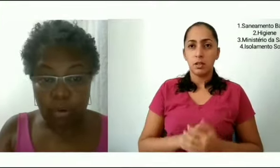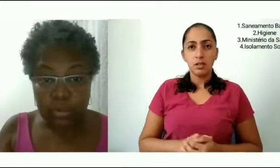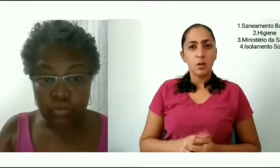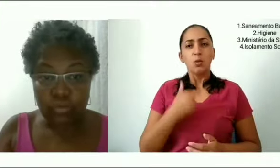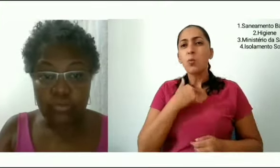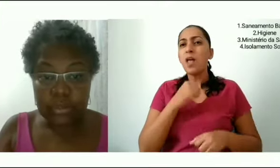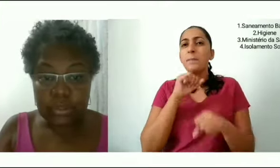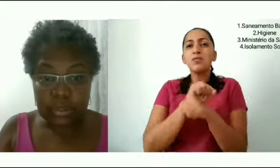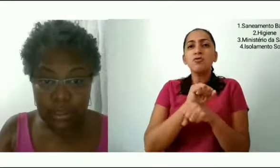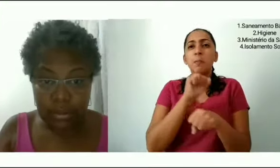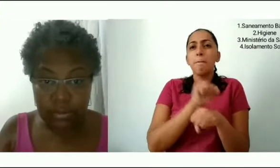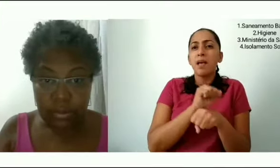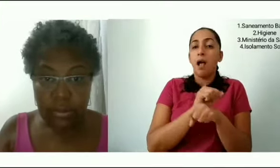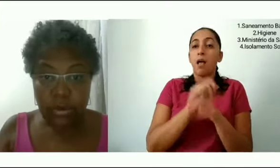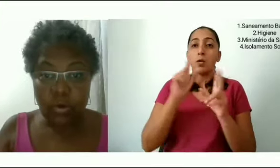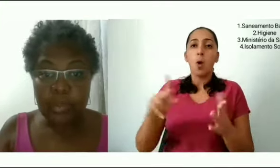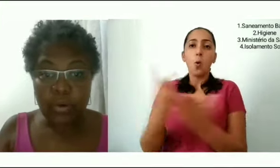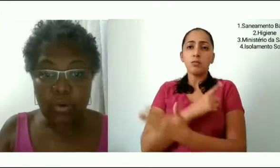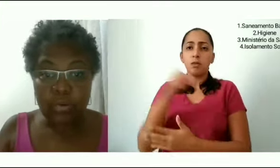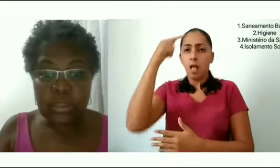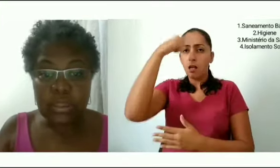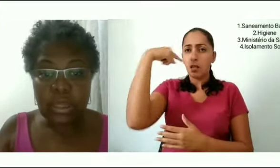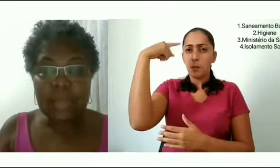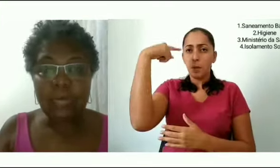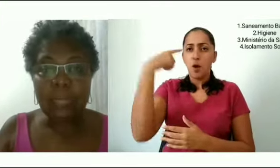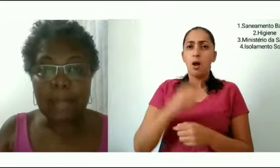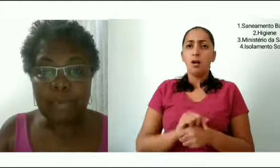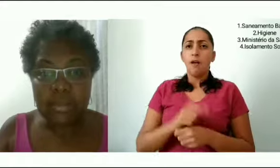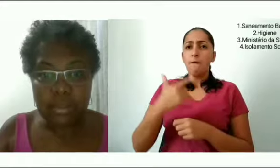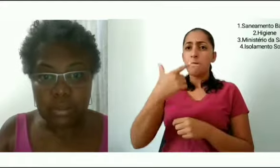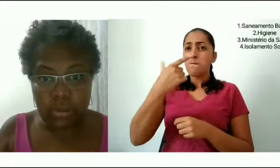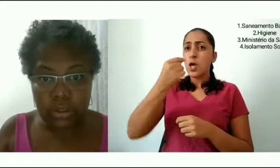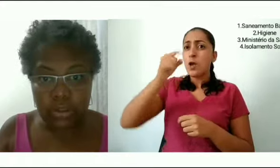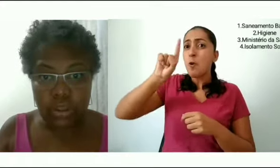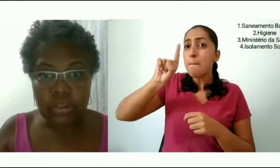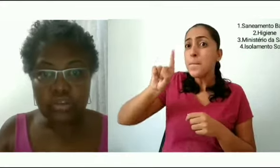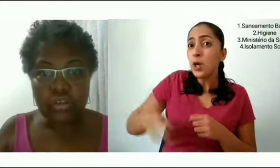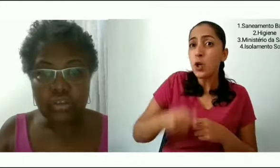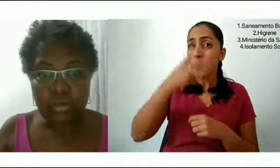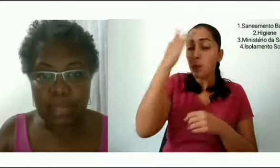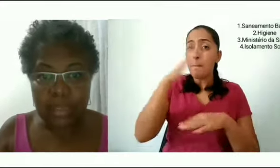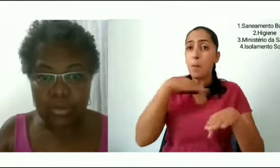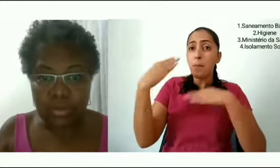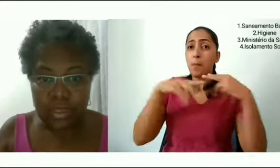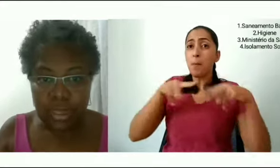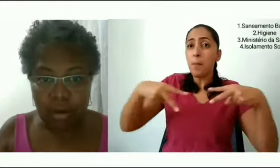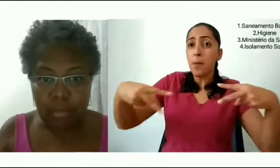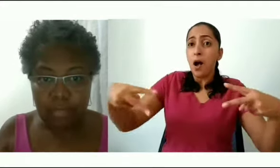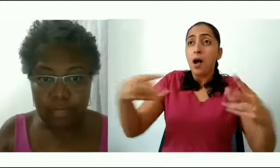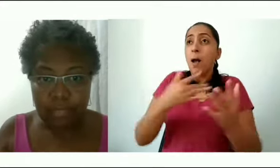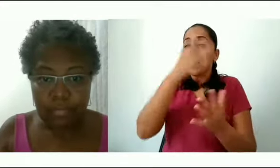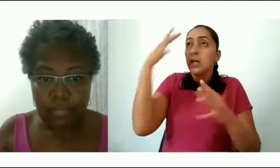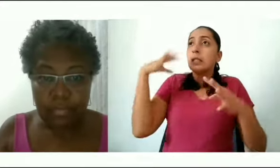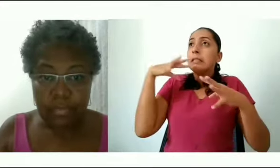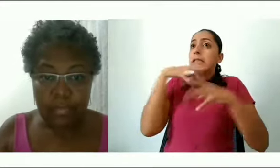milhões de mortos no mundo inteiro, obrigou-se a tomar posições de isolamento